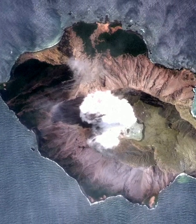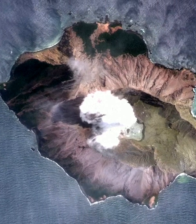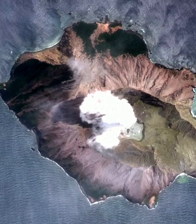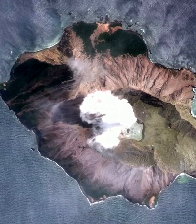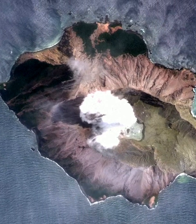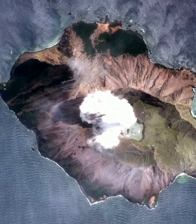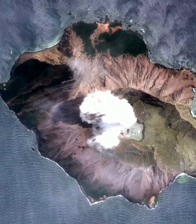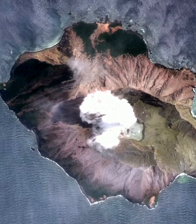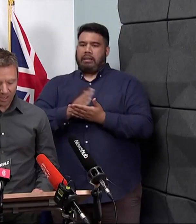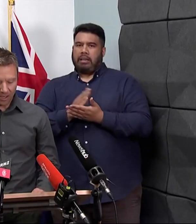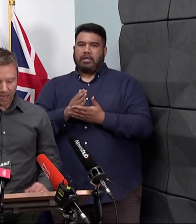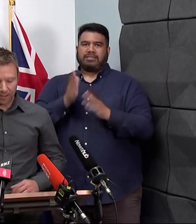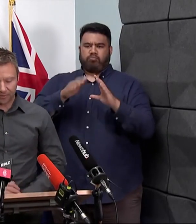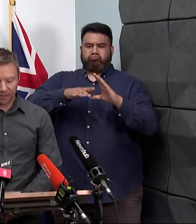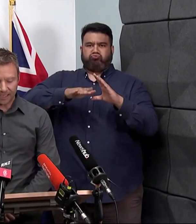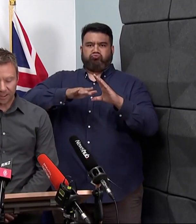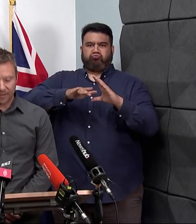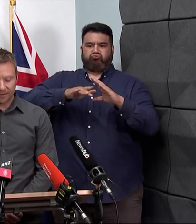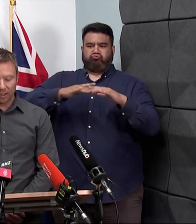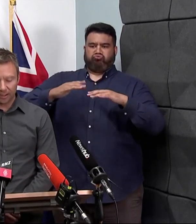Opfer werden noch auf der Insel vermutet.